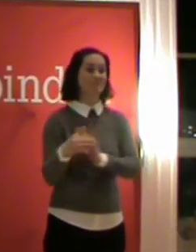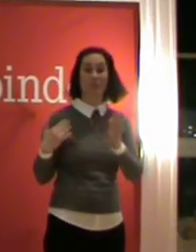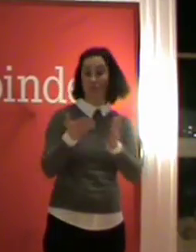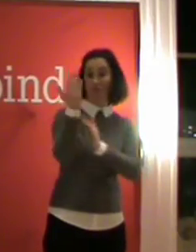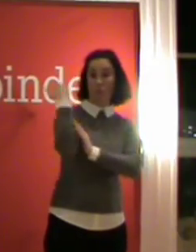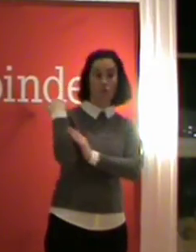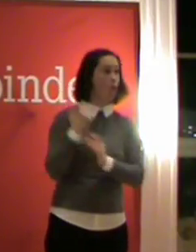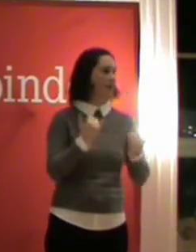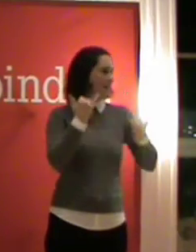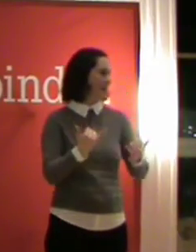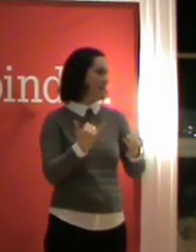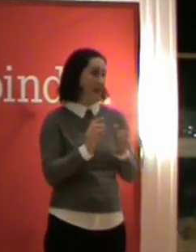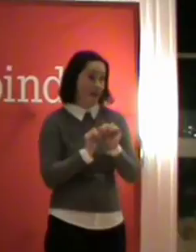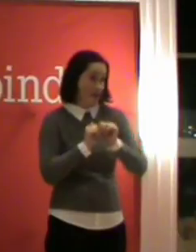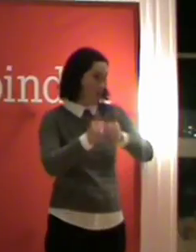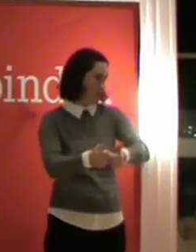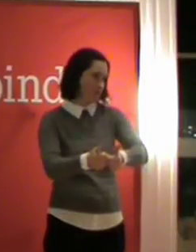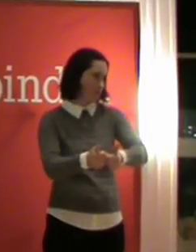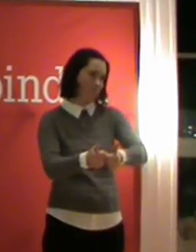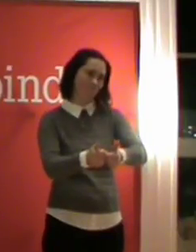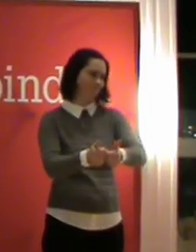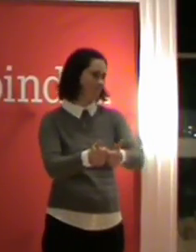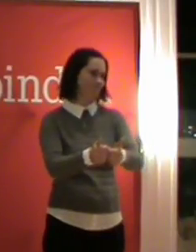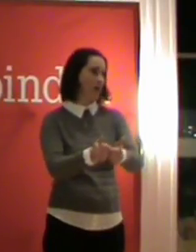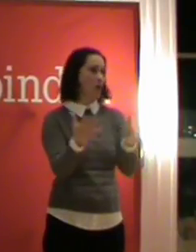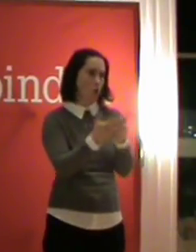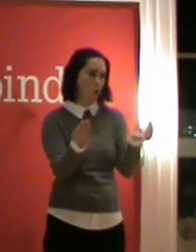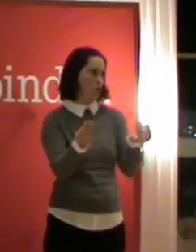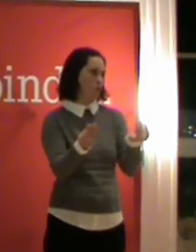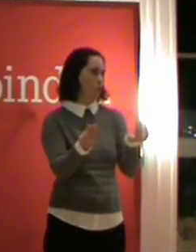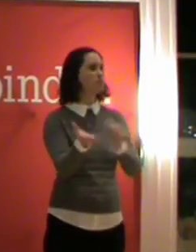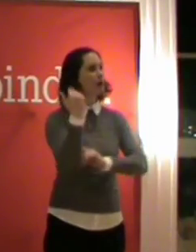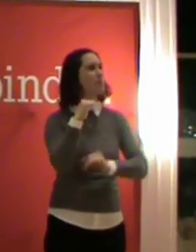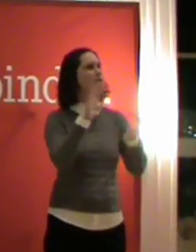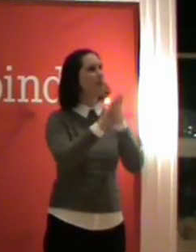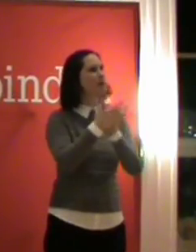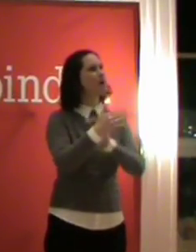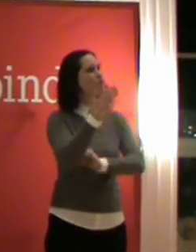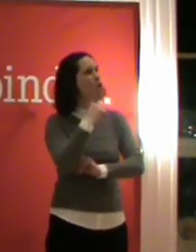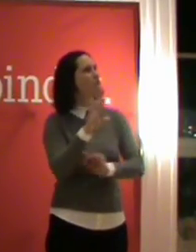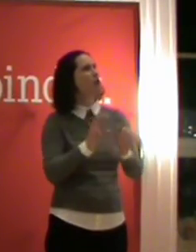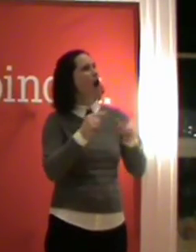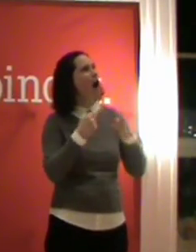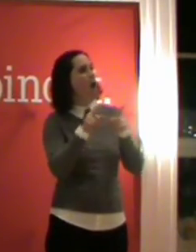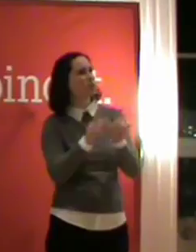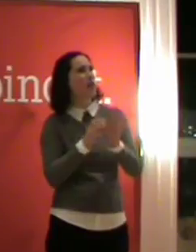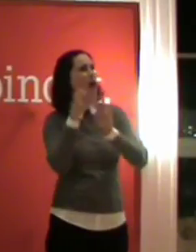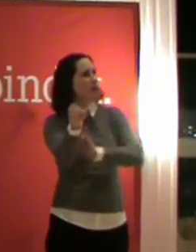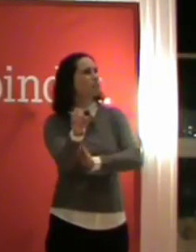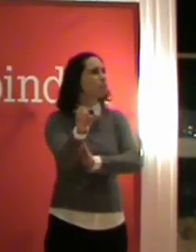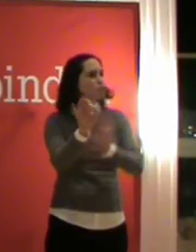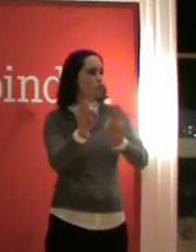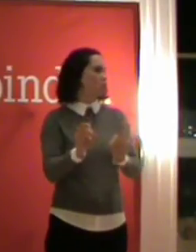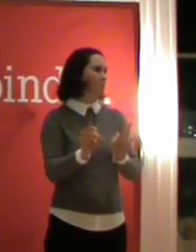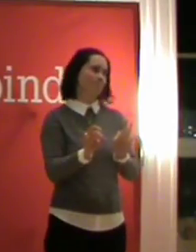Zeitpunkt auch nur ansatzweise das gebracht, was sich die Damen und Herren, die für sich bestimmt haben, gewünscht haben. Im Gegenteil, sie haben